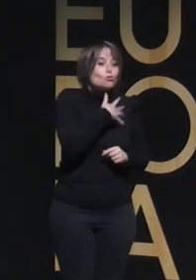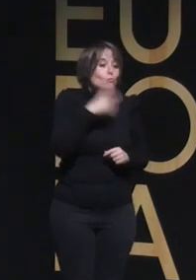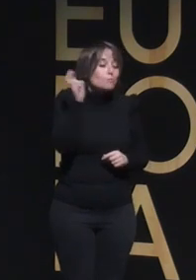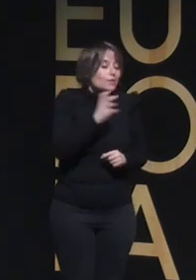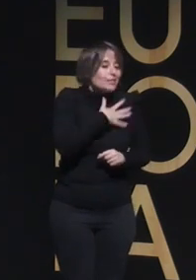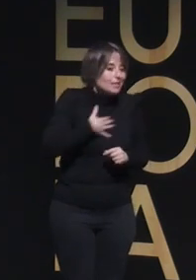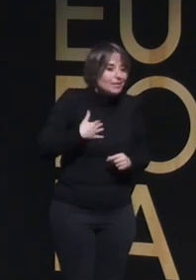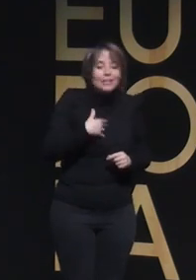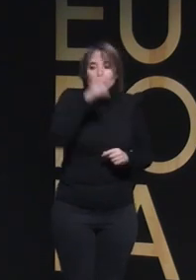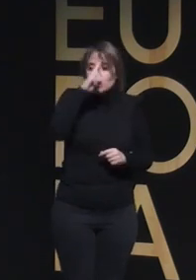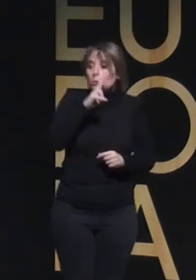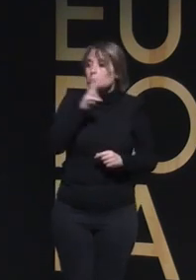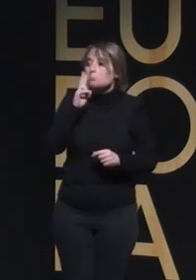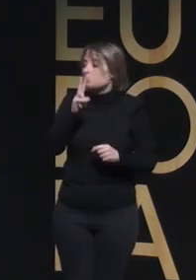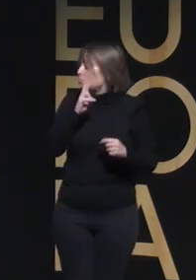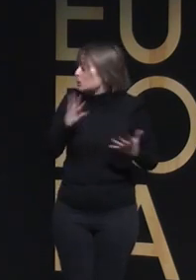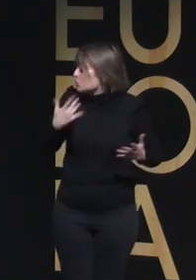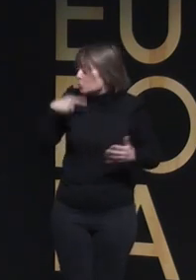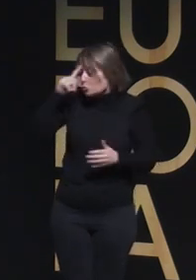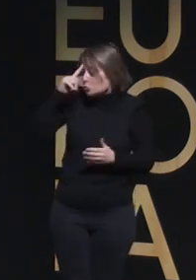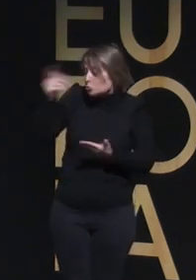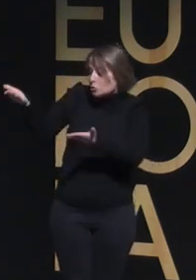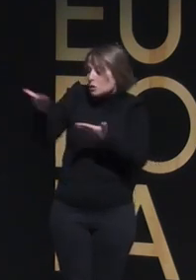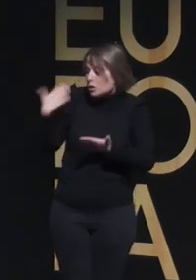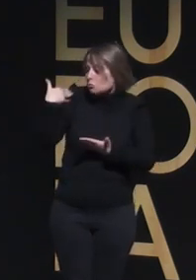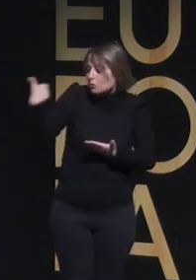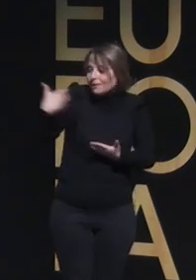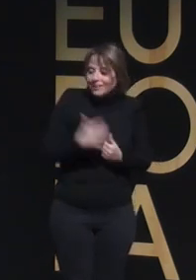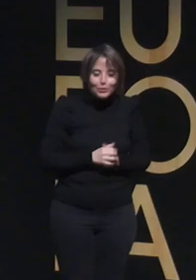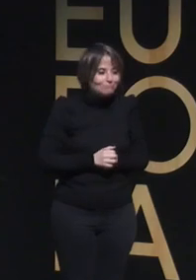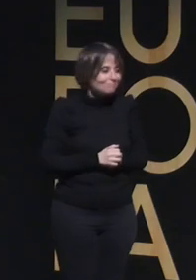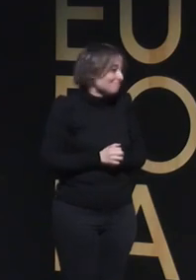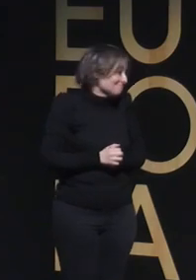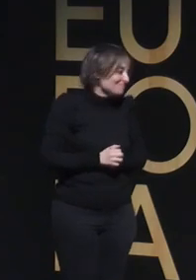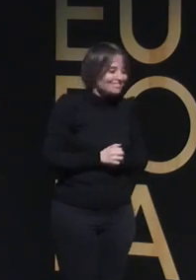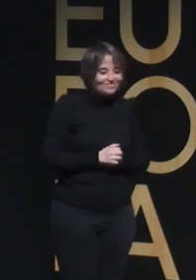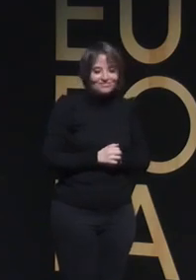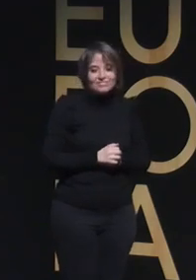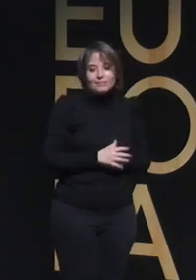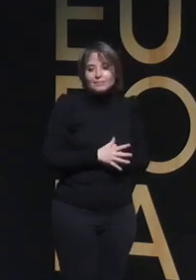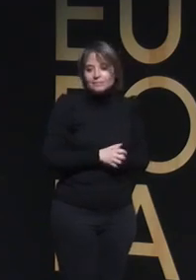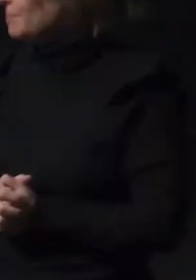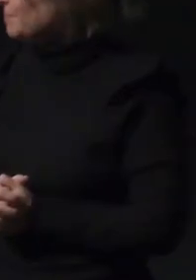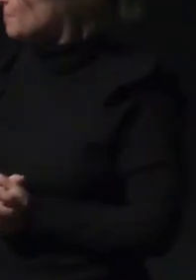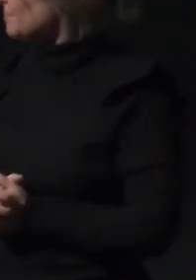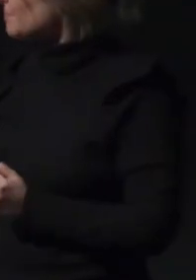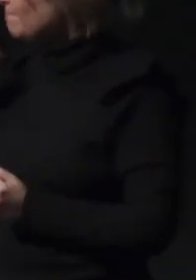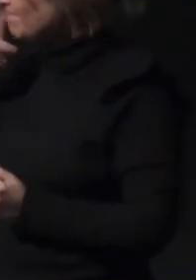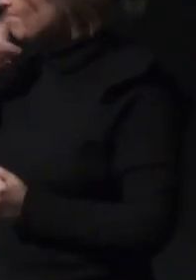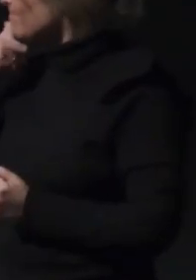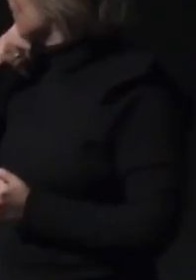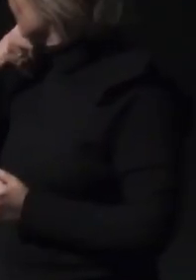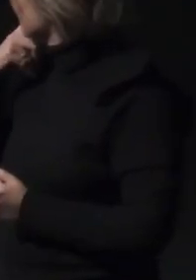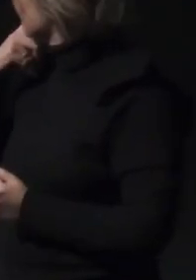marrón. Y los padres como, no sé qué hacemos aquí, ella nos ha traído. ¿No? Esa es la idea. Qué grande. A ver, otra. ¿Qué hay